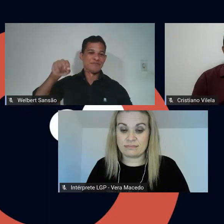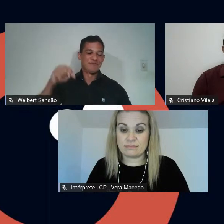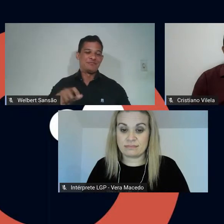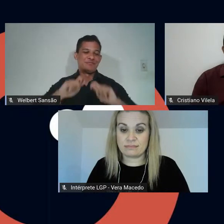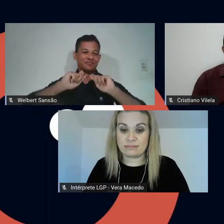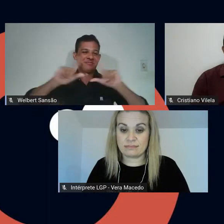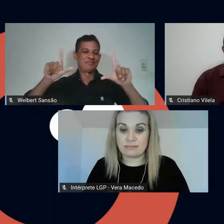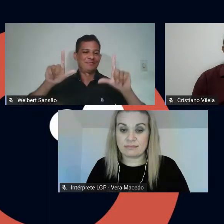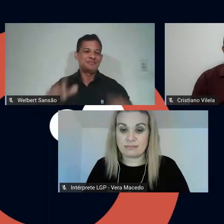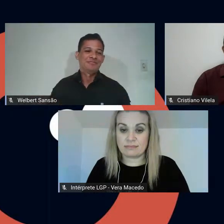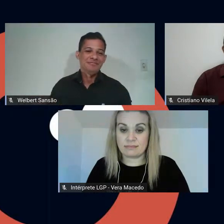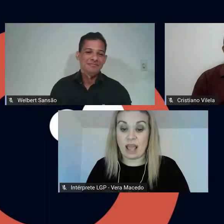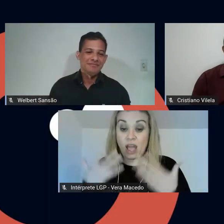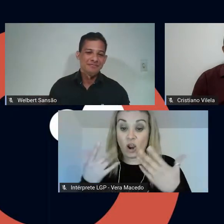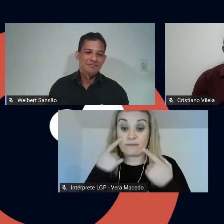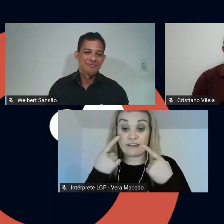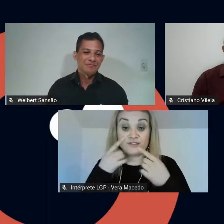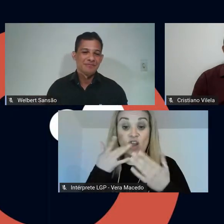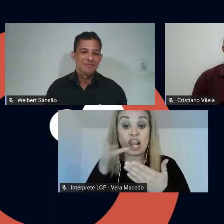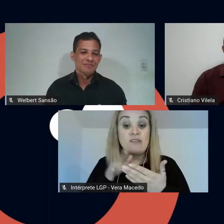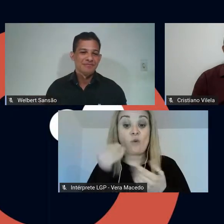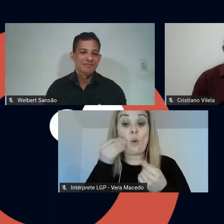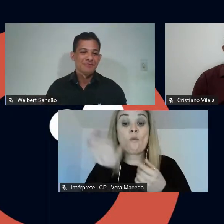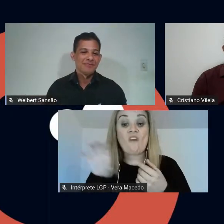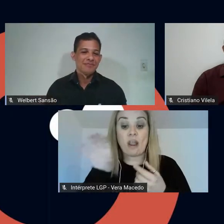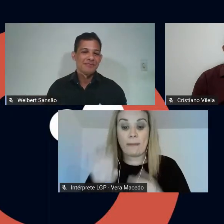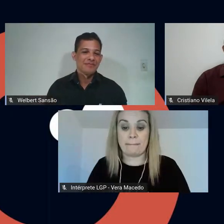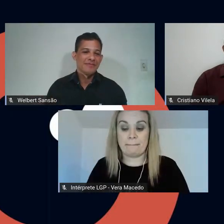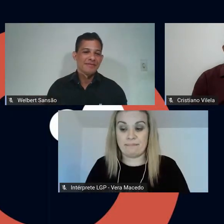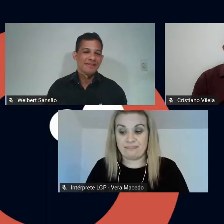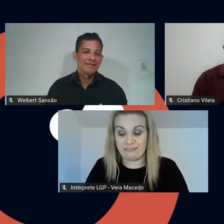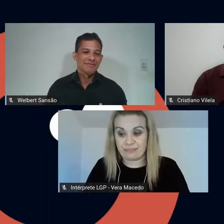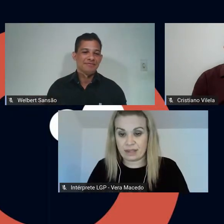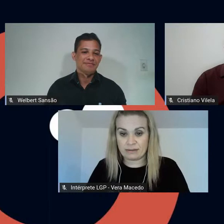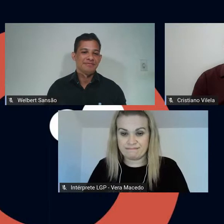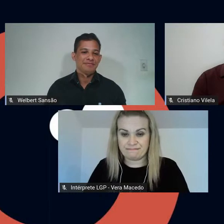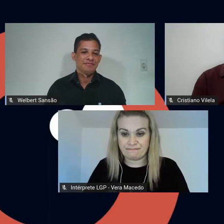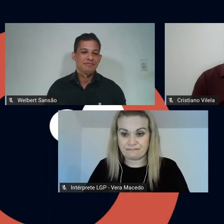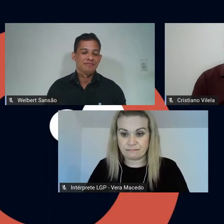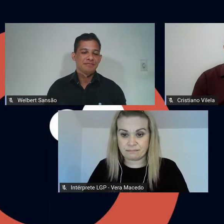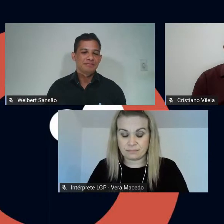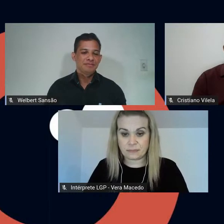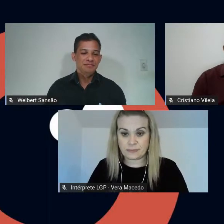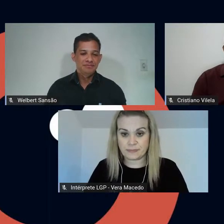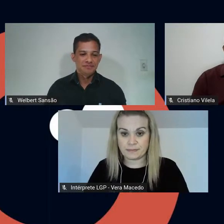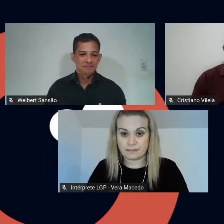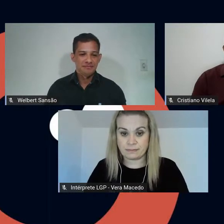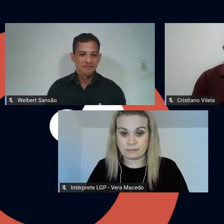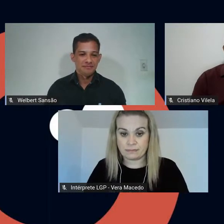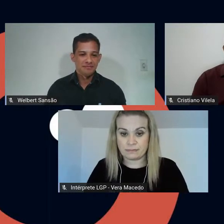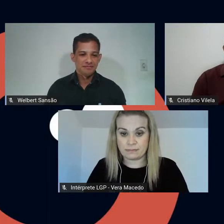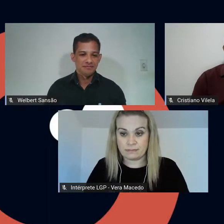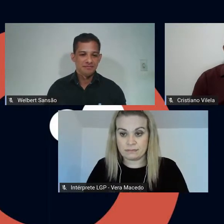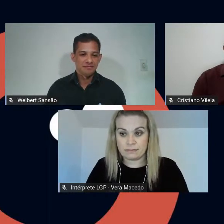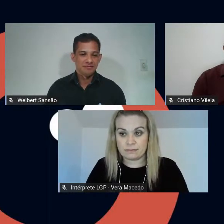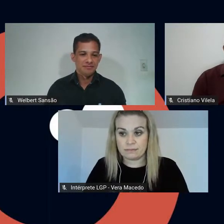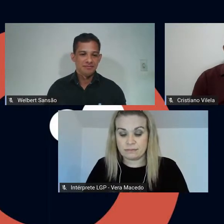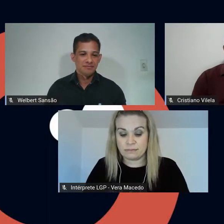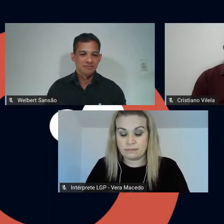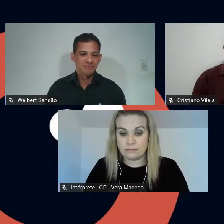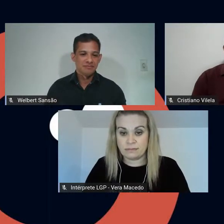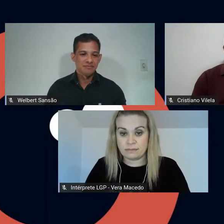multidisciplinares. E vamos ir um pouco pedir para se projetar uma imagem. Vamos acompanhar aqui agora. a exibição de um recurso